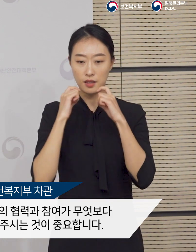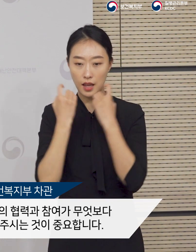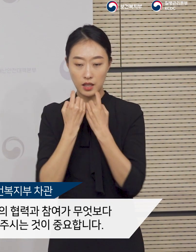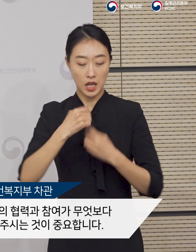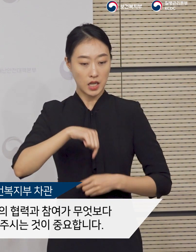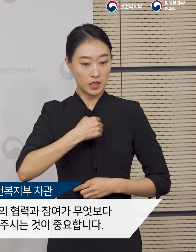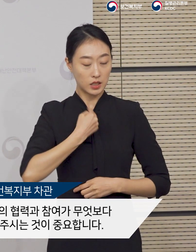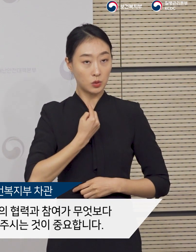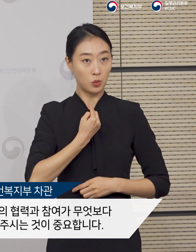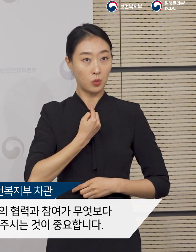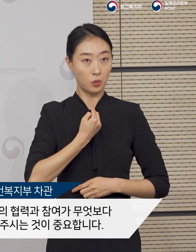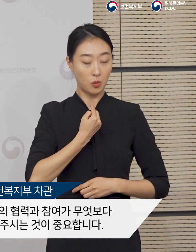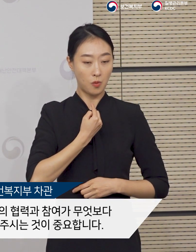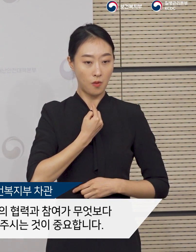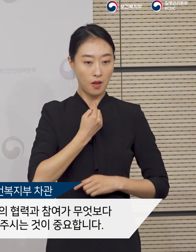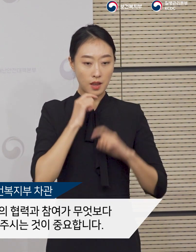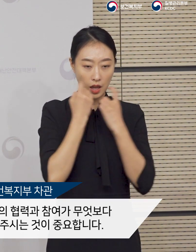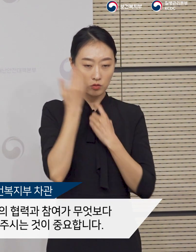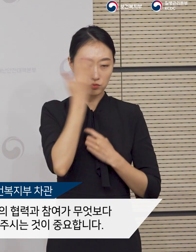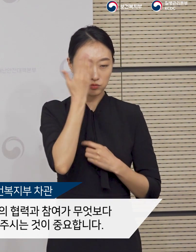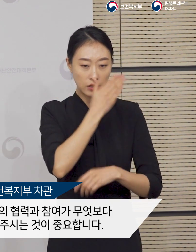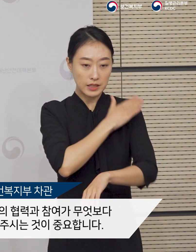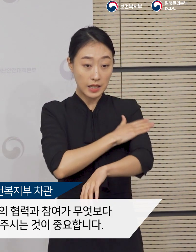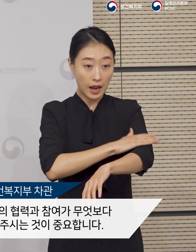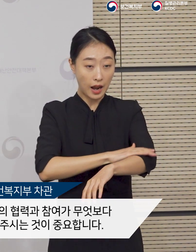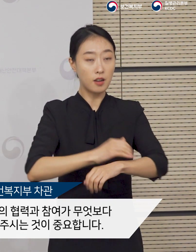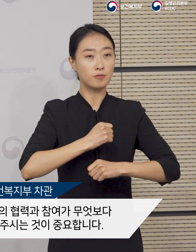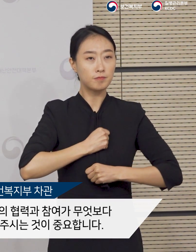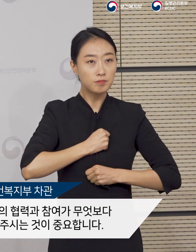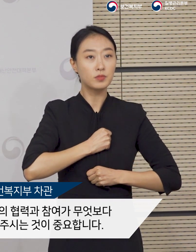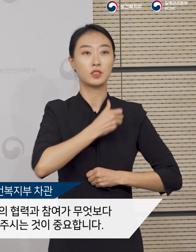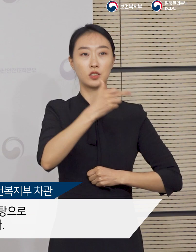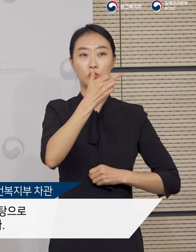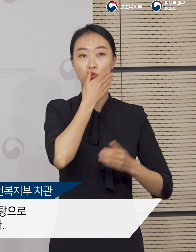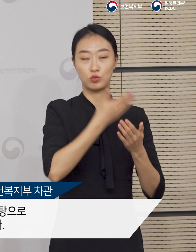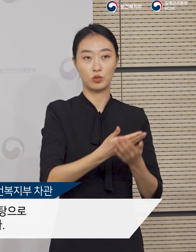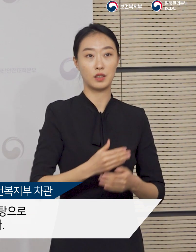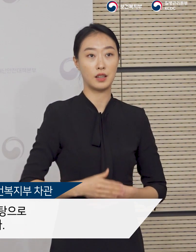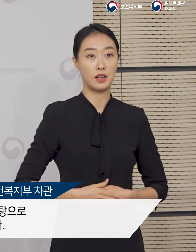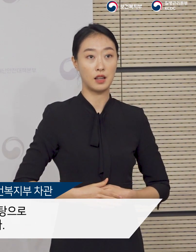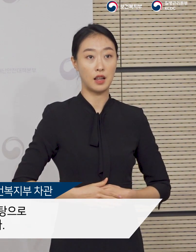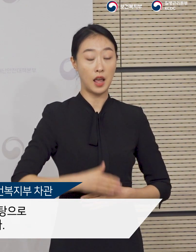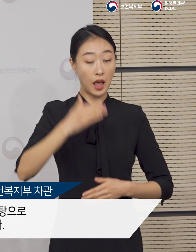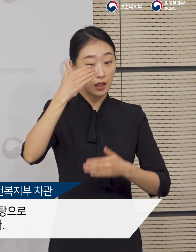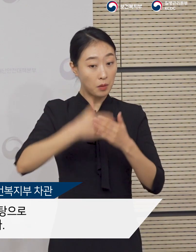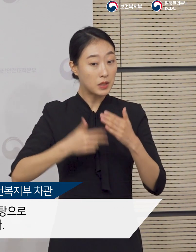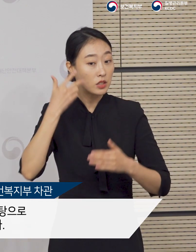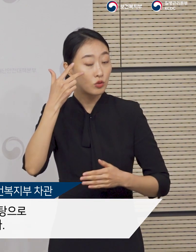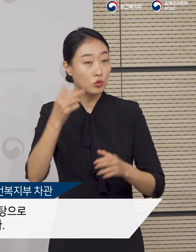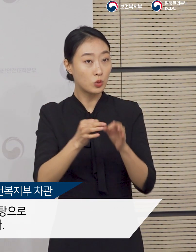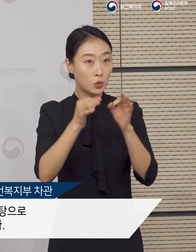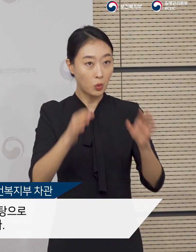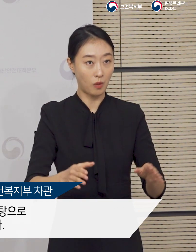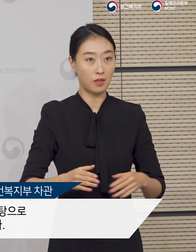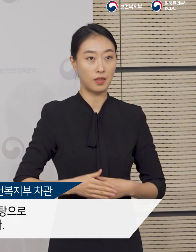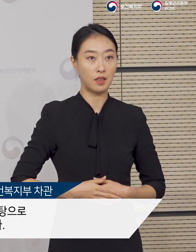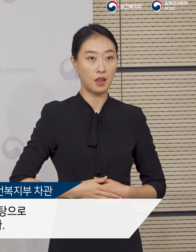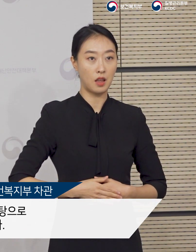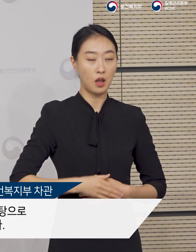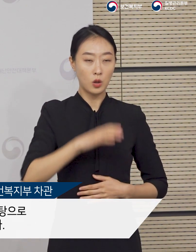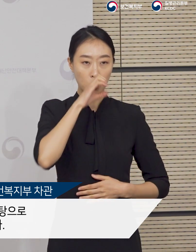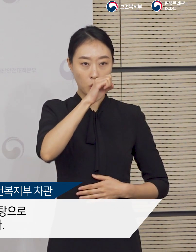스스로 1차 방역에 힘써 주시는 것이 중요합니다. 앞으로 남은 일주일 동안도 성숙한